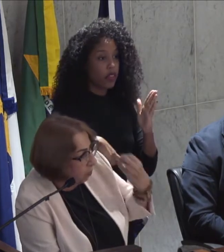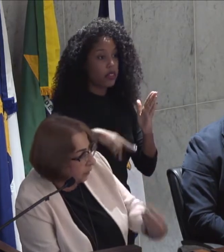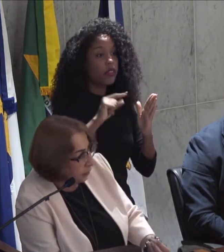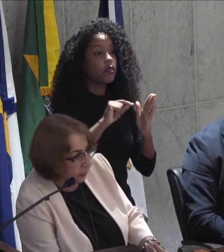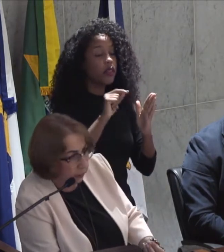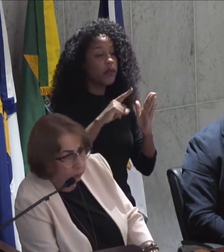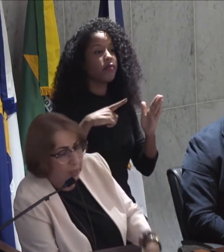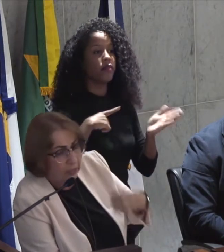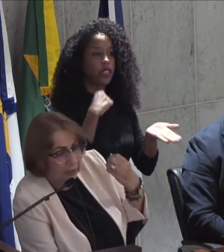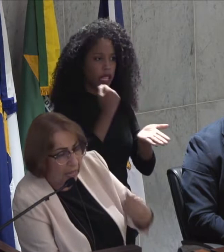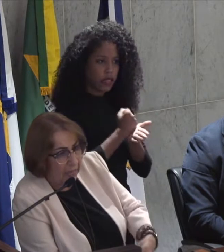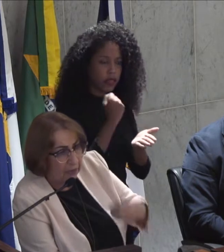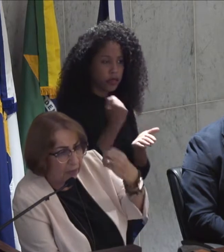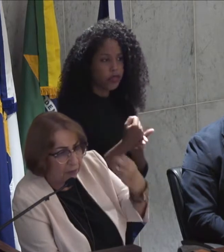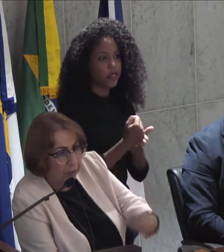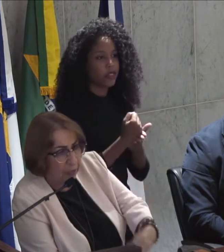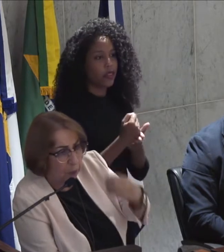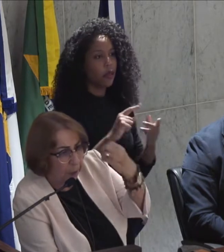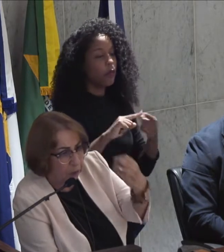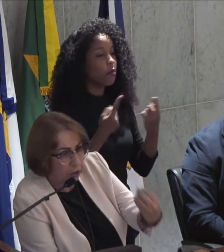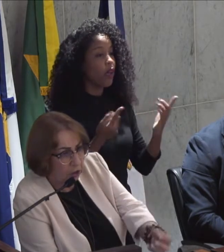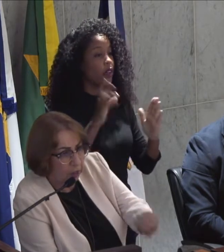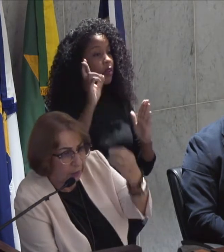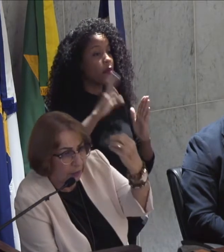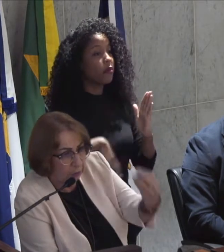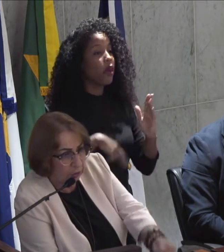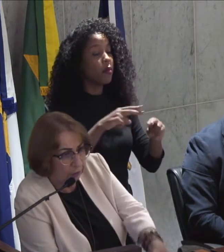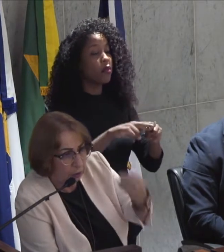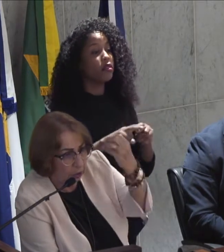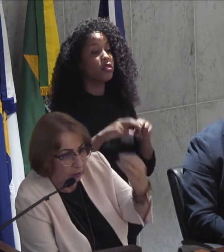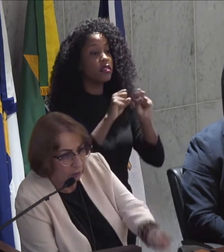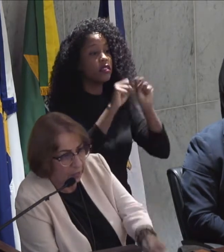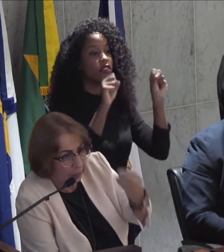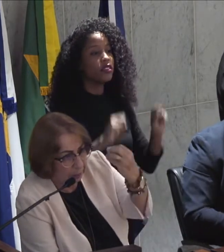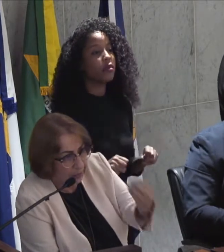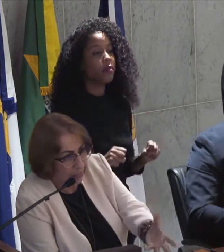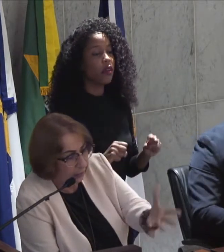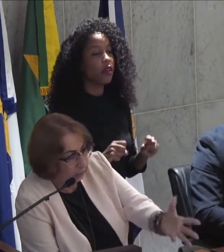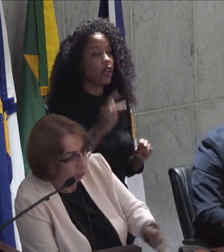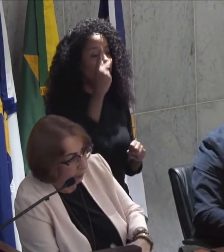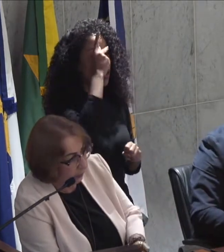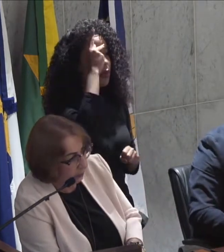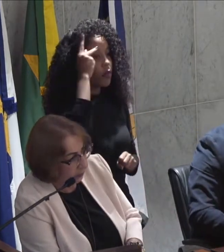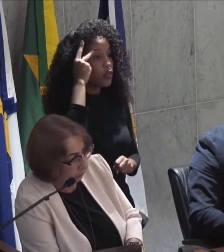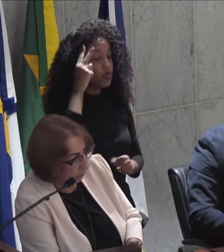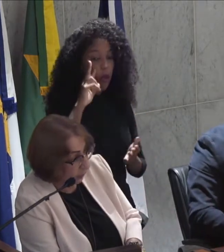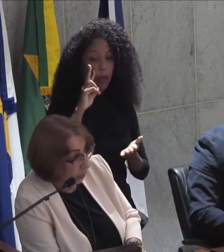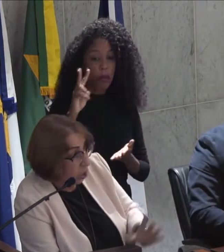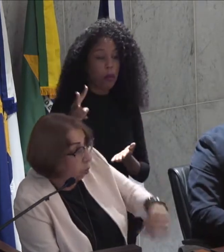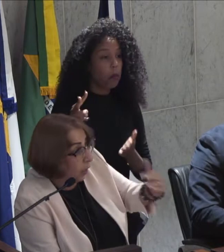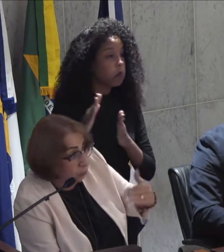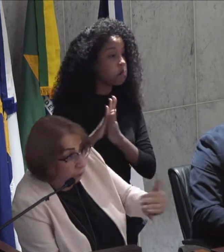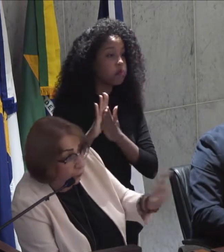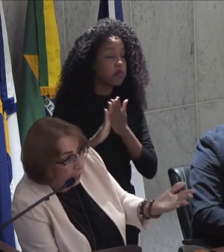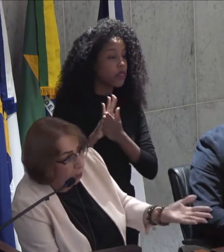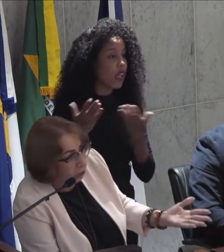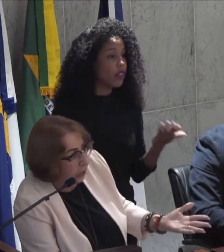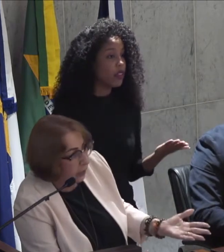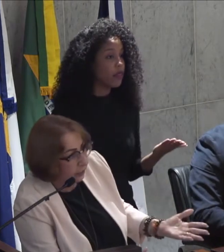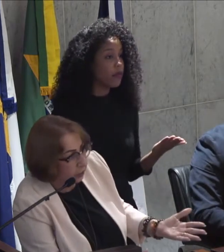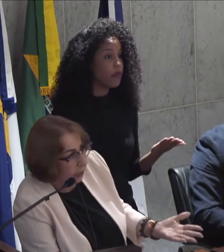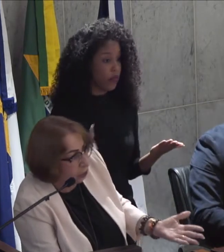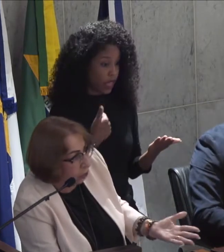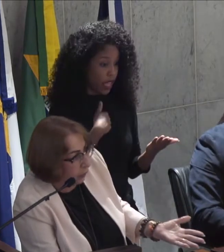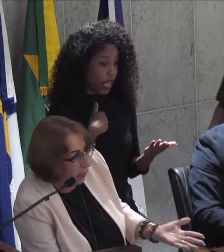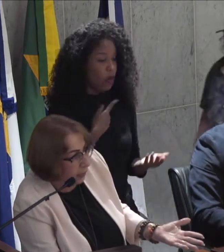a documentação serem indeferidos pelo sistema sem que o servidor tivesse apreciado a documentação. Quando fui eu ao